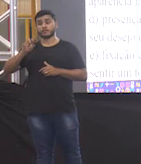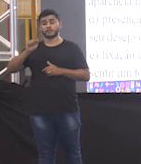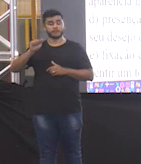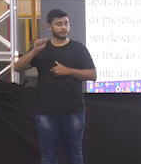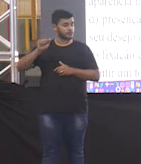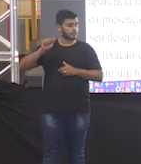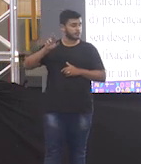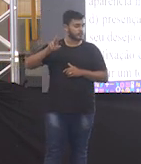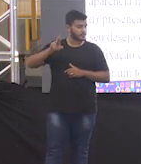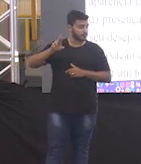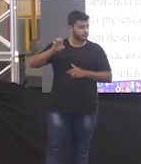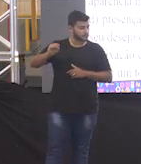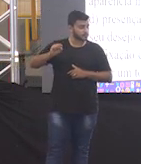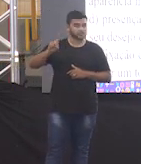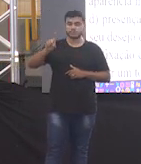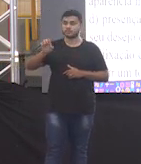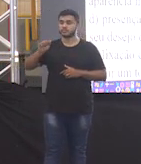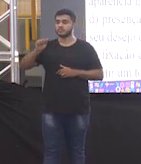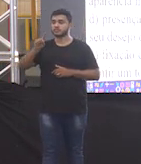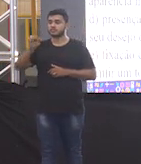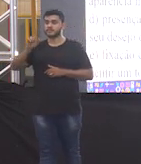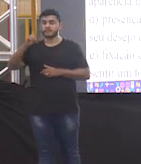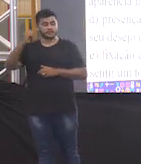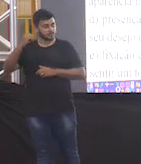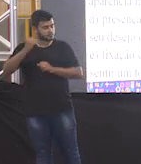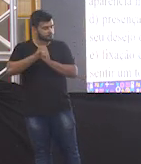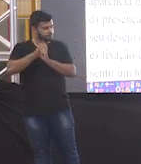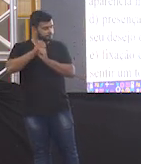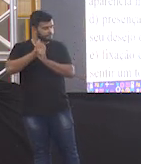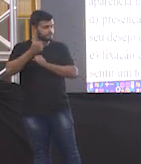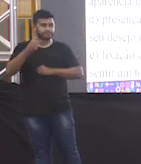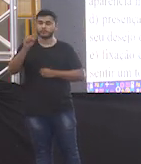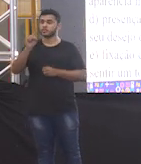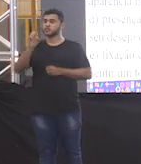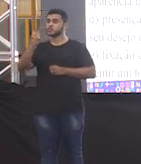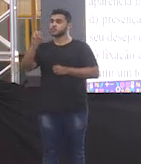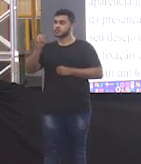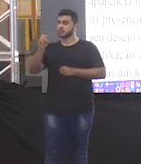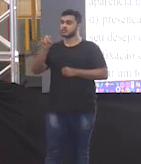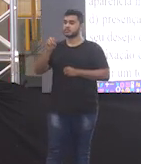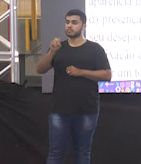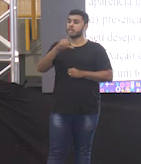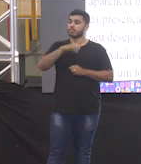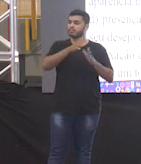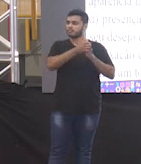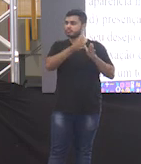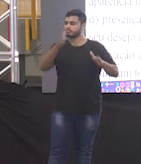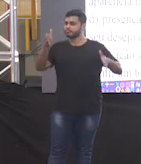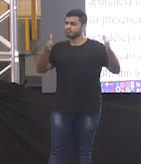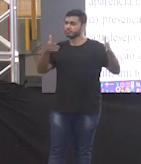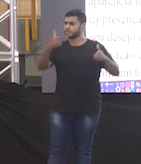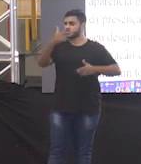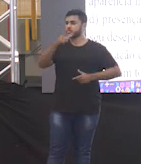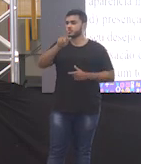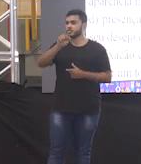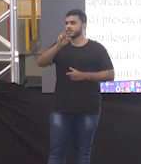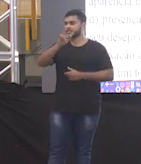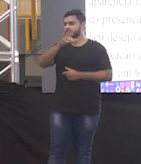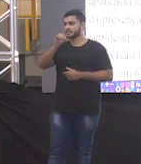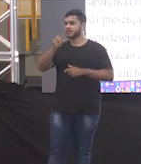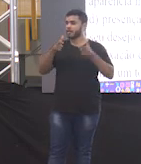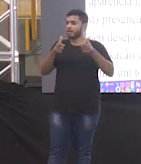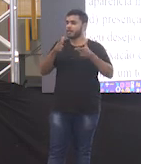de 1850, período conhecido na literatura brasileira como ultrarromantismo. Nesse poema, a